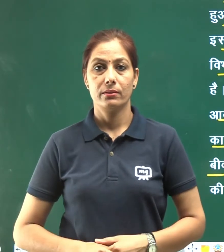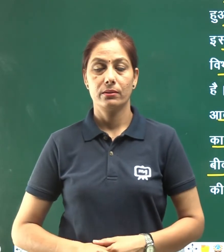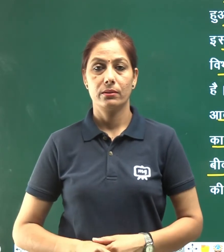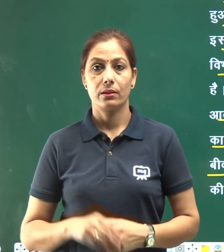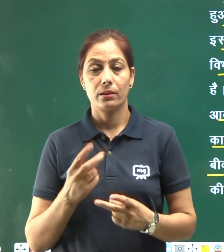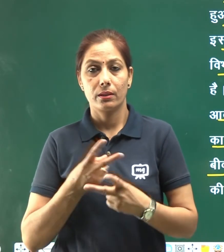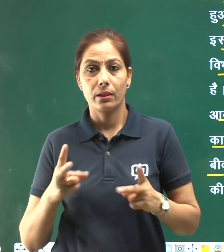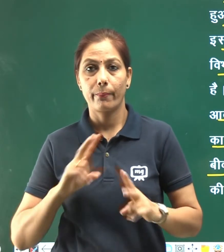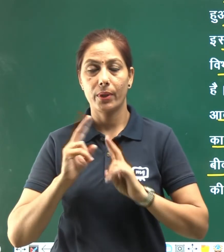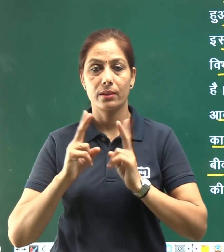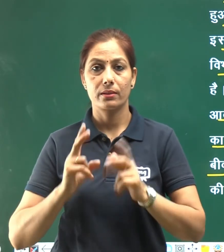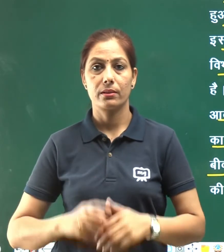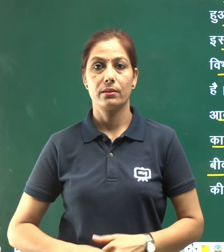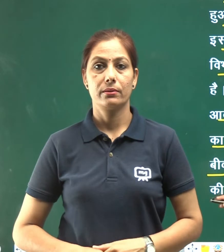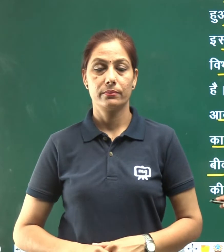आदि की बातें करते हैं,